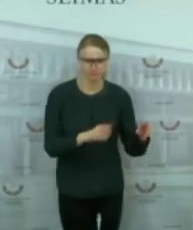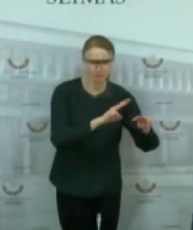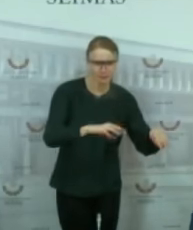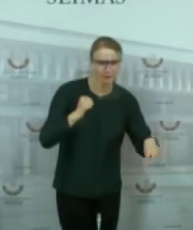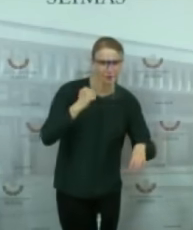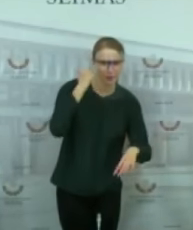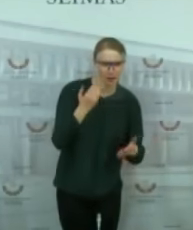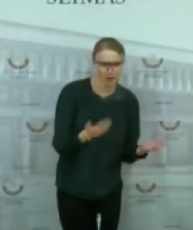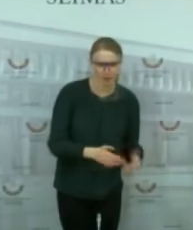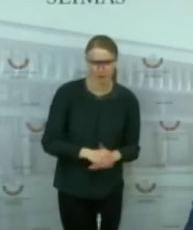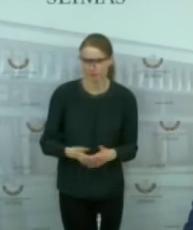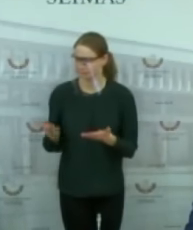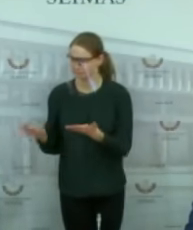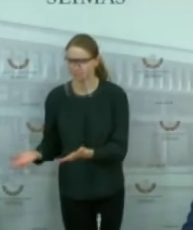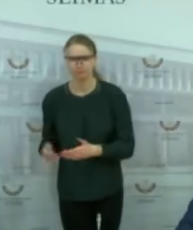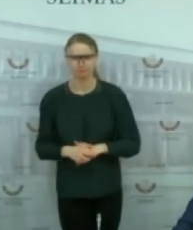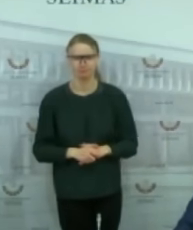Ministrui, dabar Ginreta, jūs.